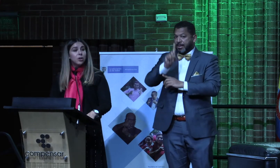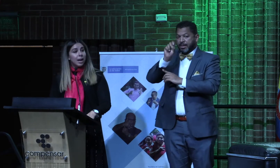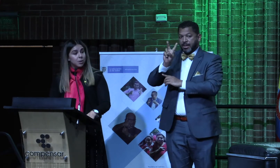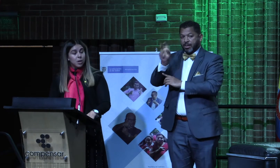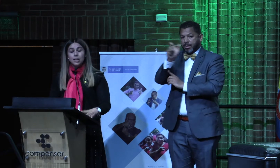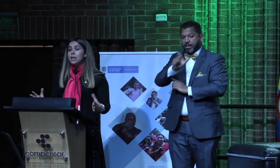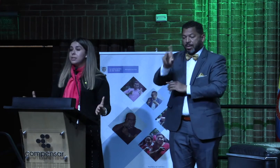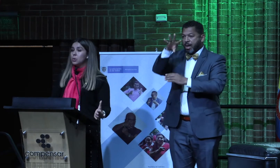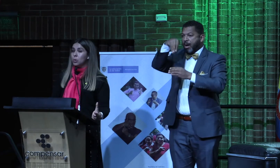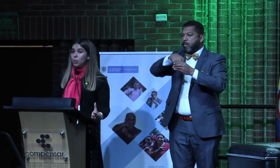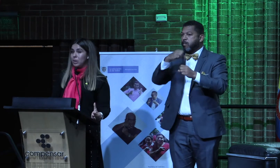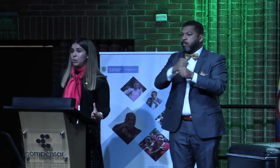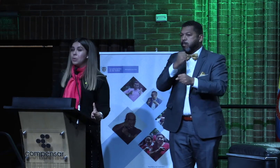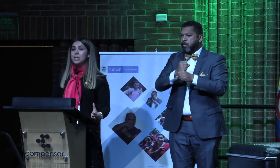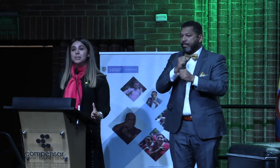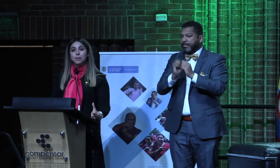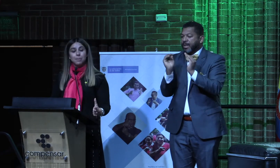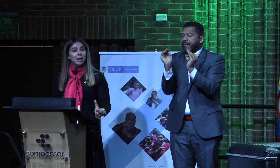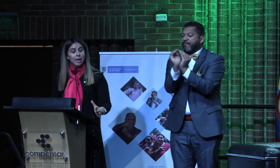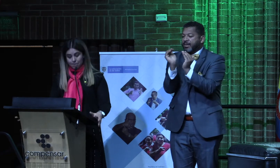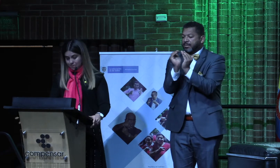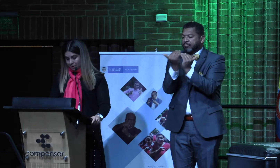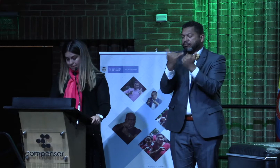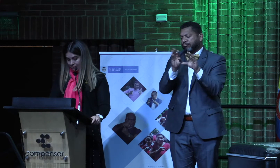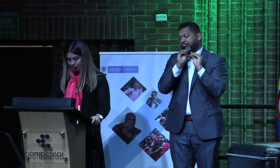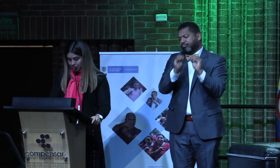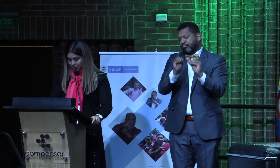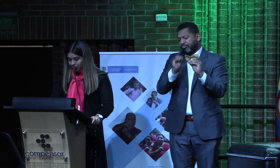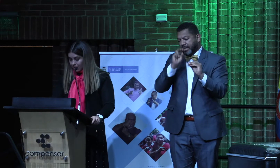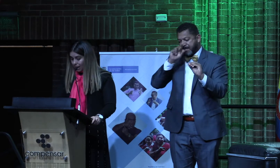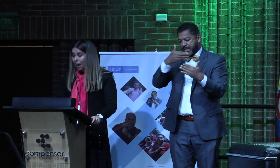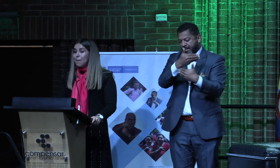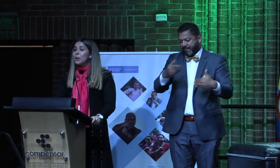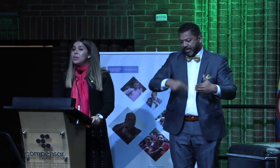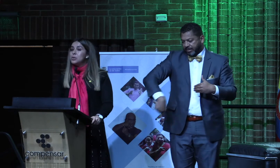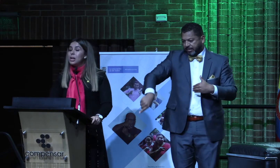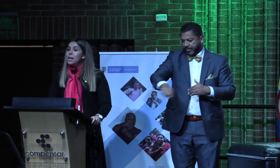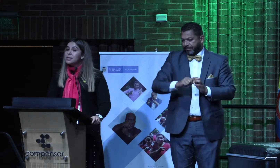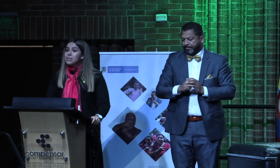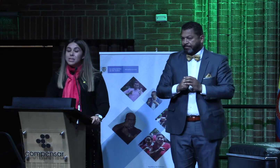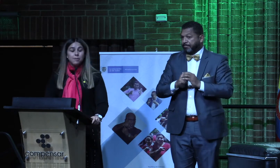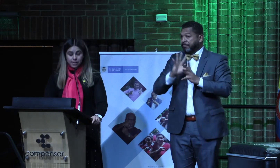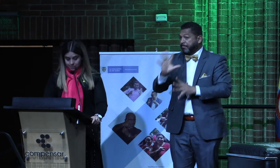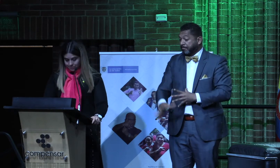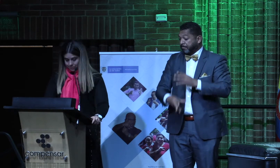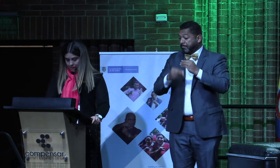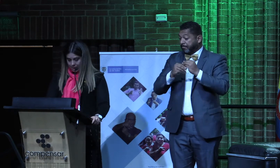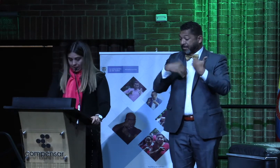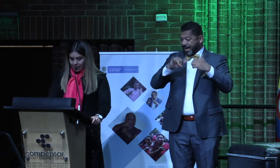662 funcionarios del Instituto Colombiano de Bienestar Familiar en Primera Infancia. Pero